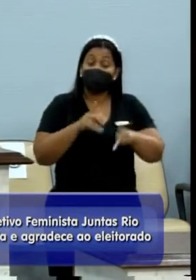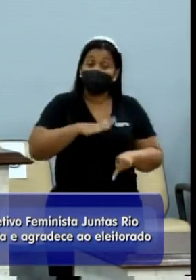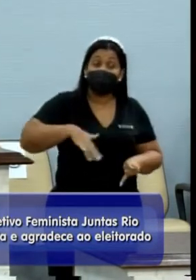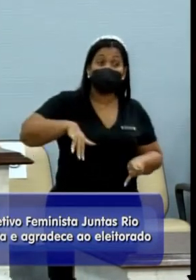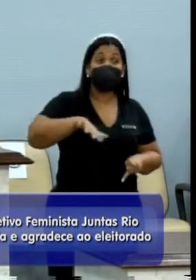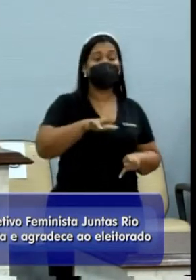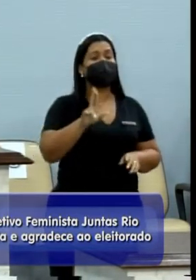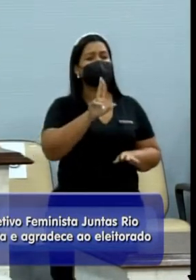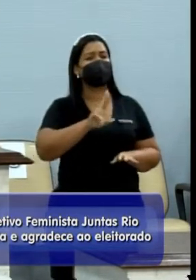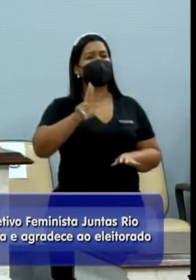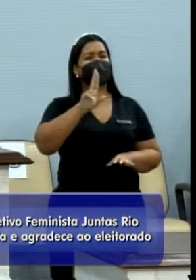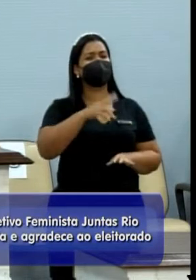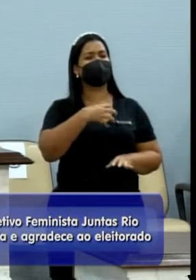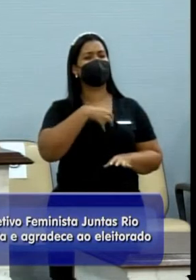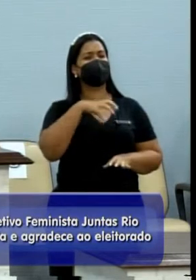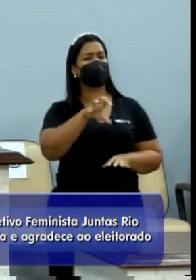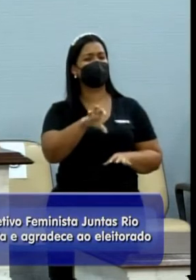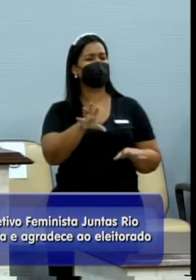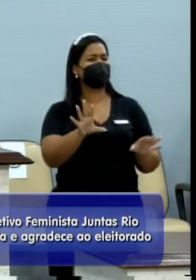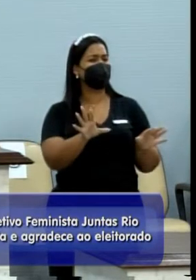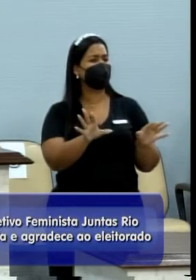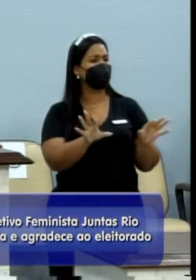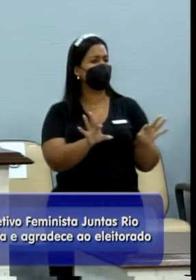são utilizadas de maneira torpe.